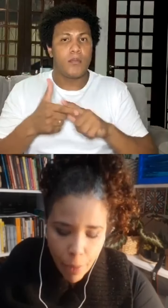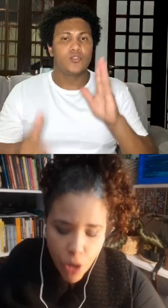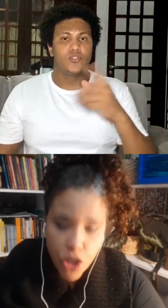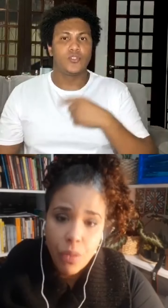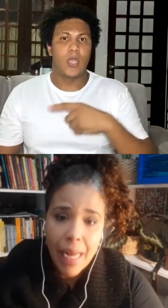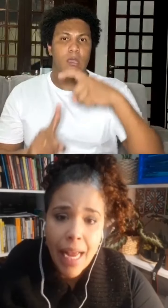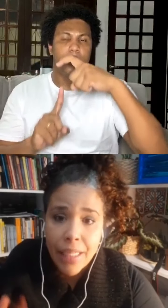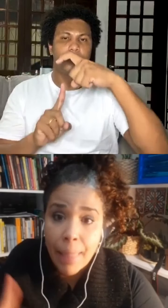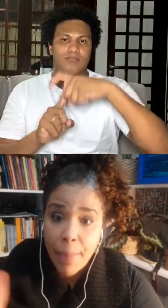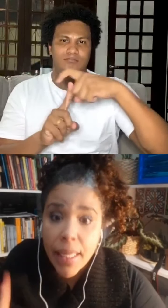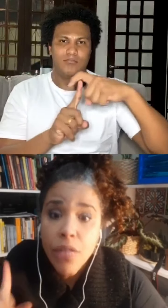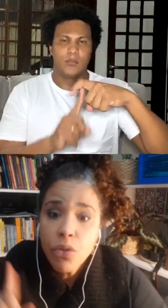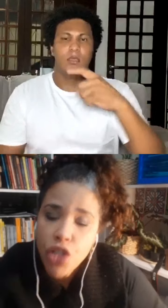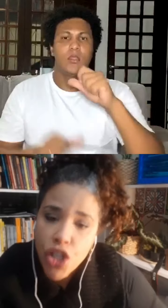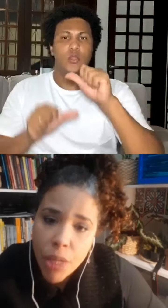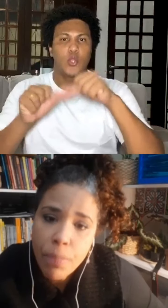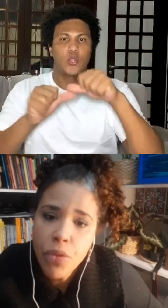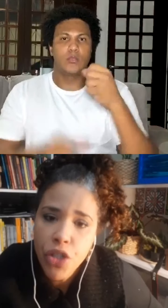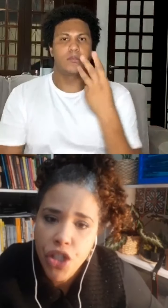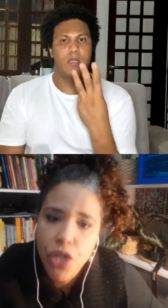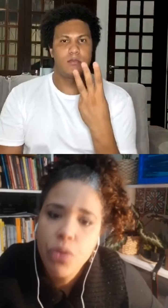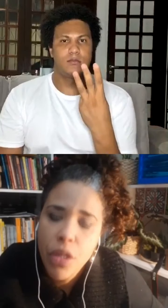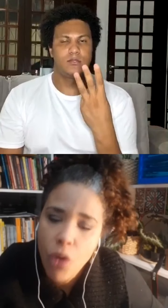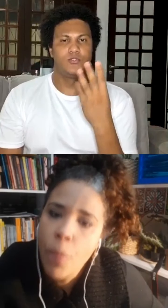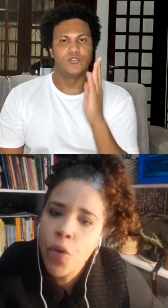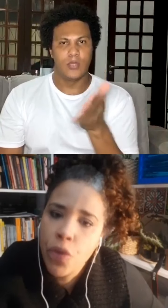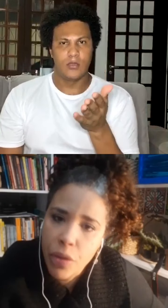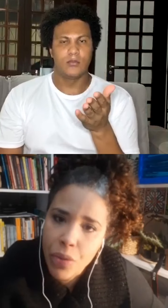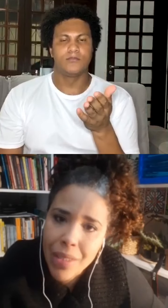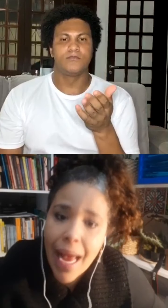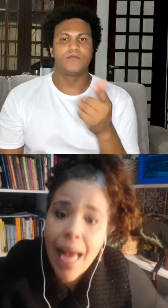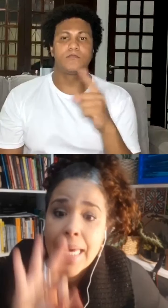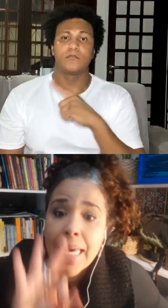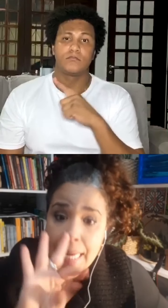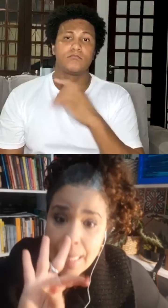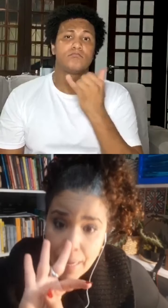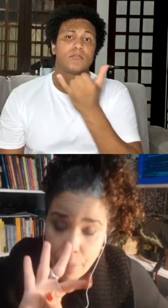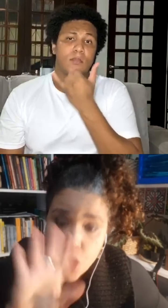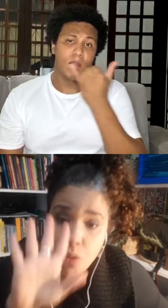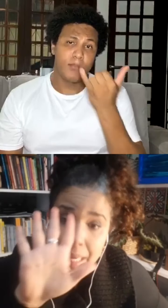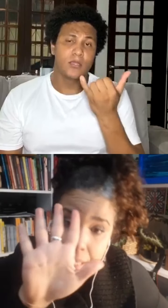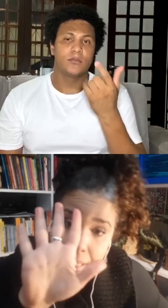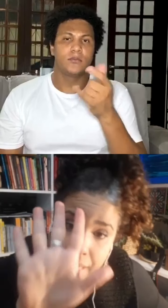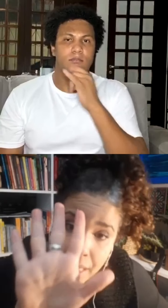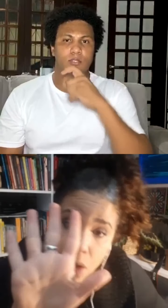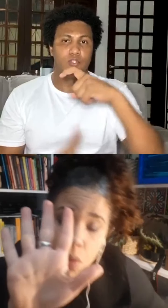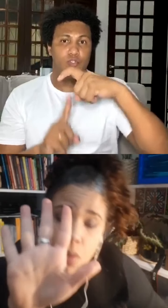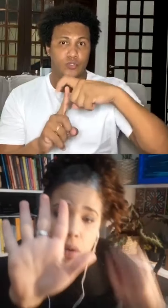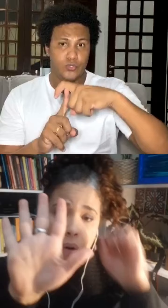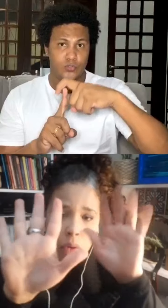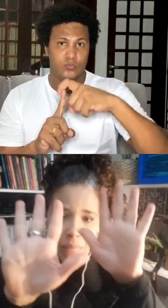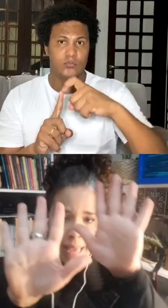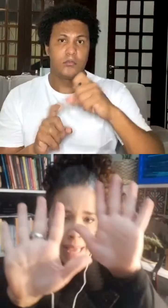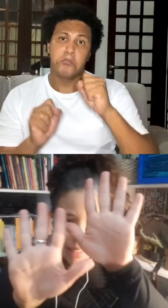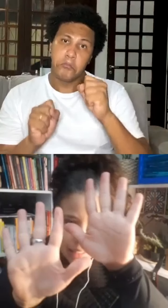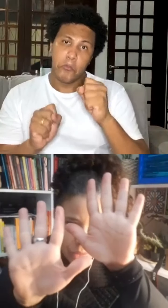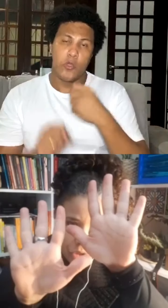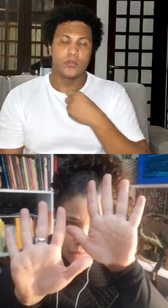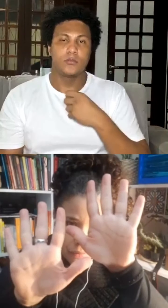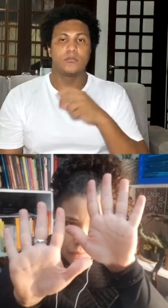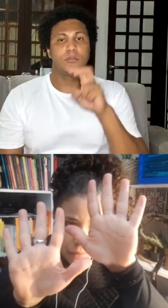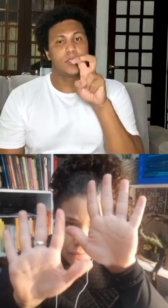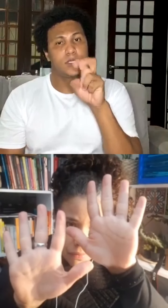pode durar, dependendo do tipo de DIU sem hormônio que eu usar, ele pode durar 5 ou 10 anos.